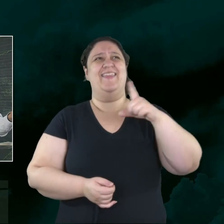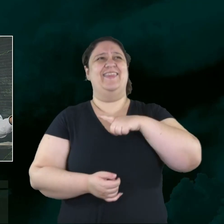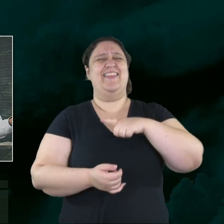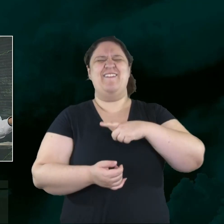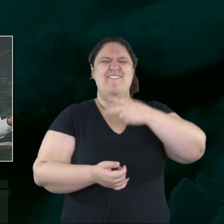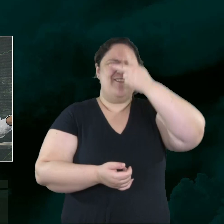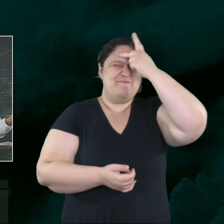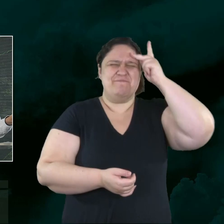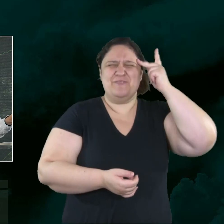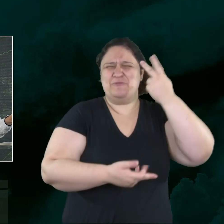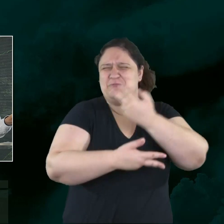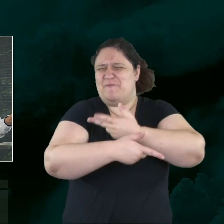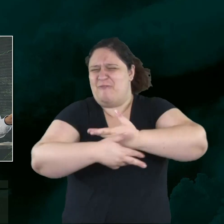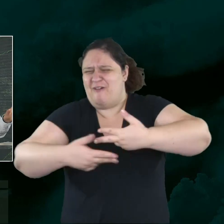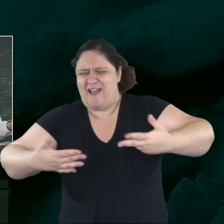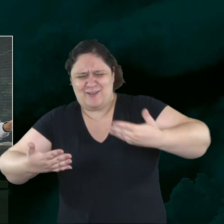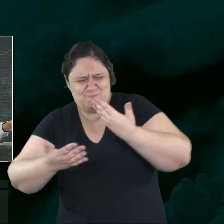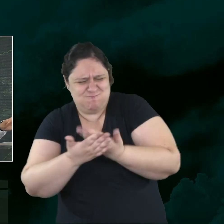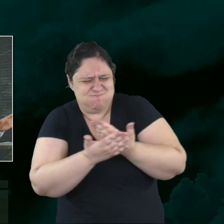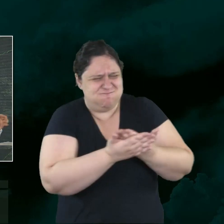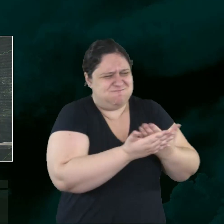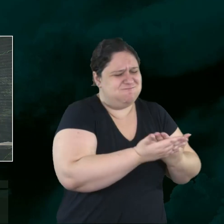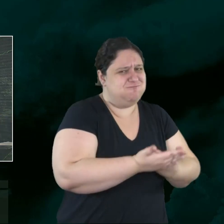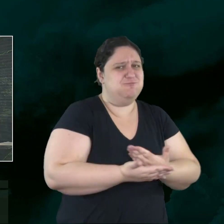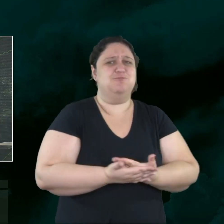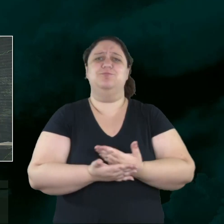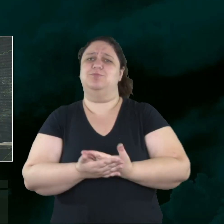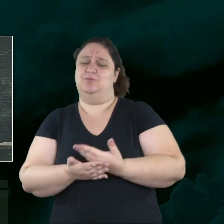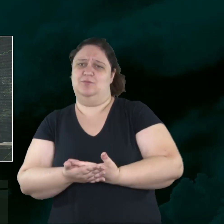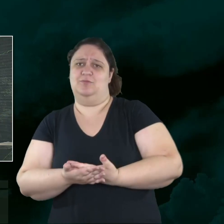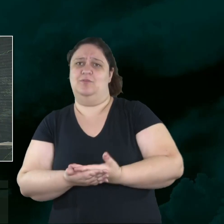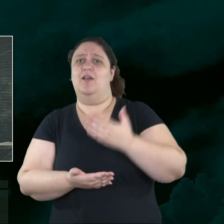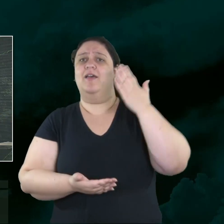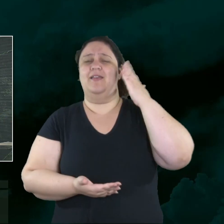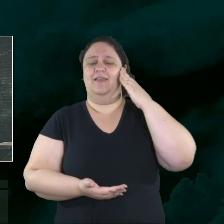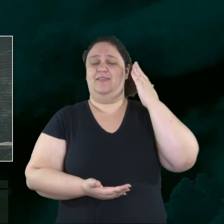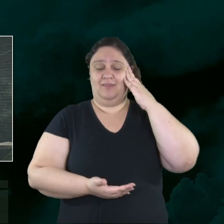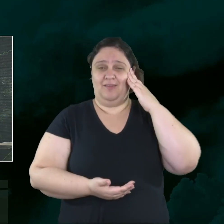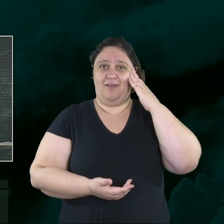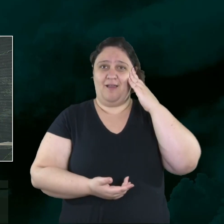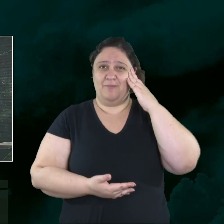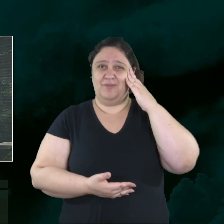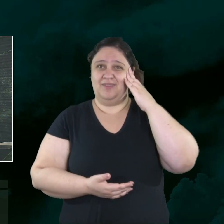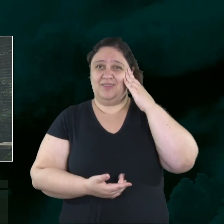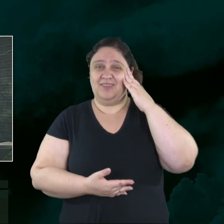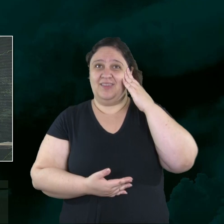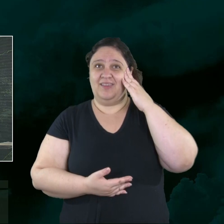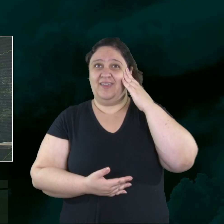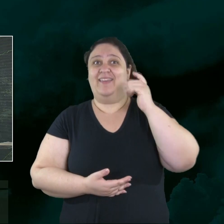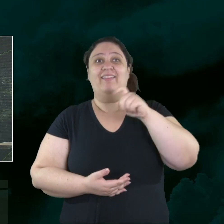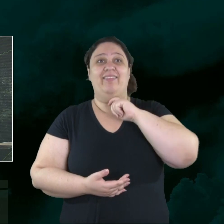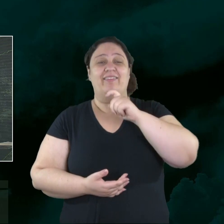Bíblia, né, sabem que não existe um consenso sobre essa explicação.